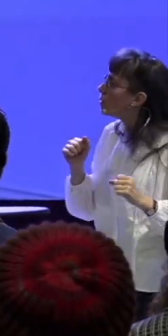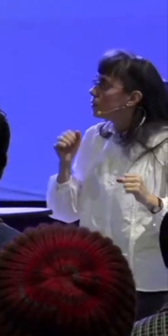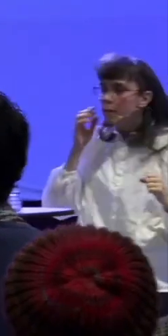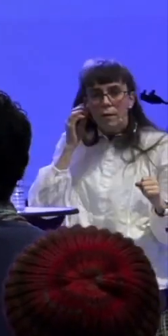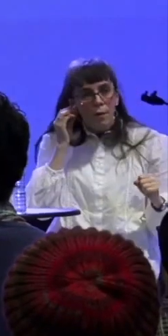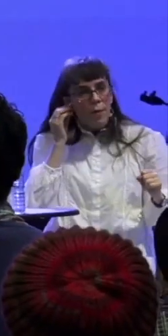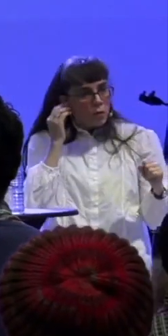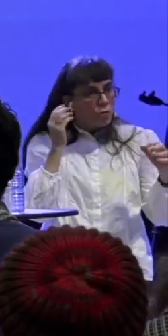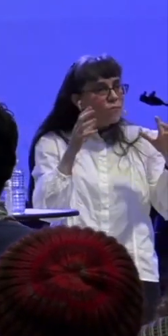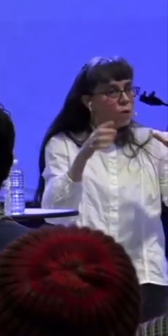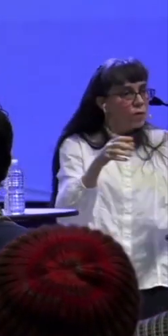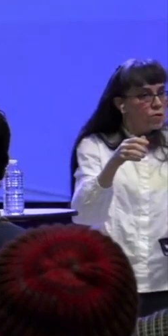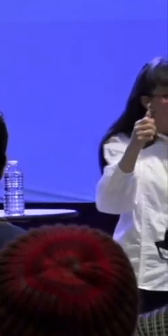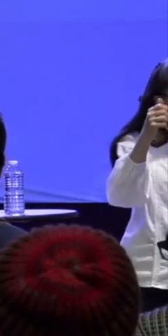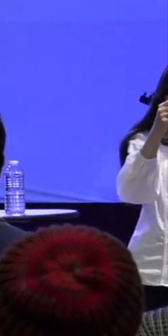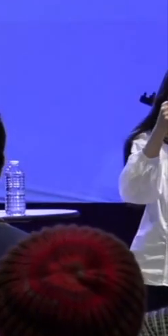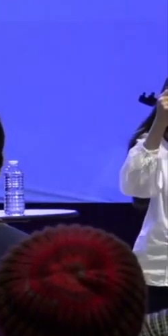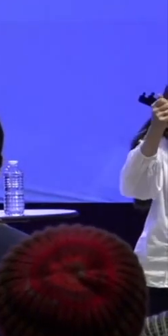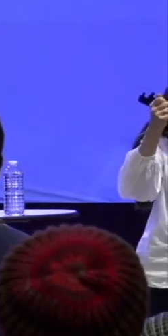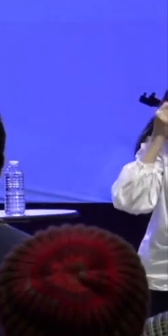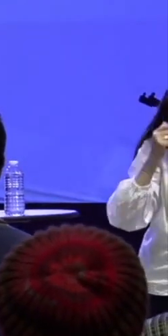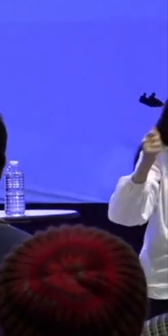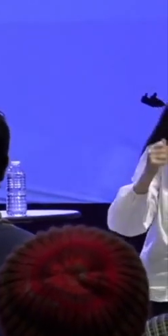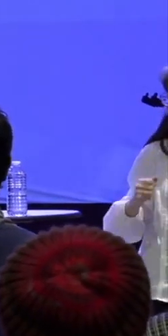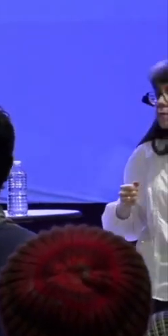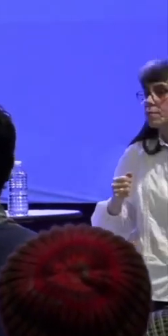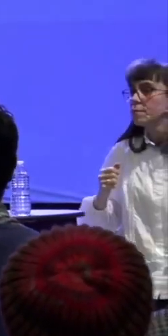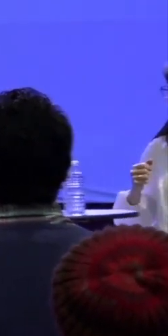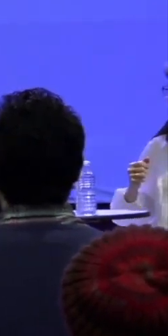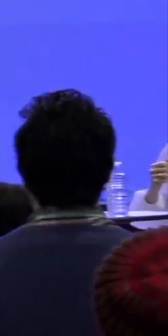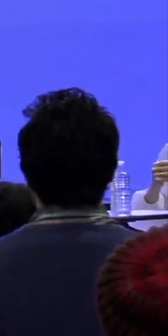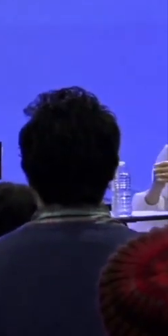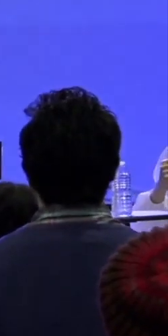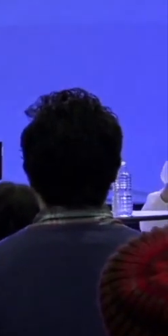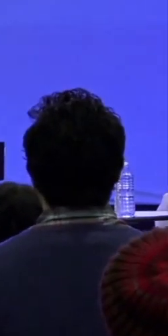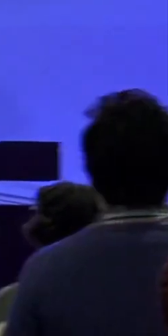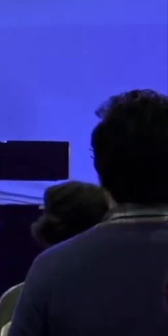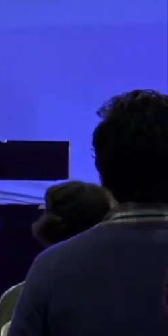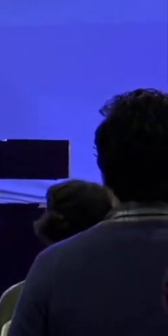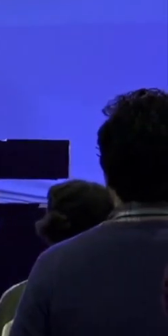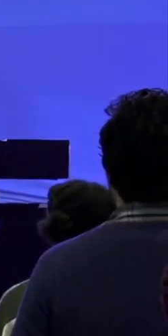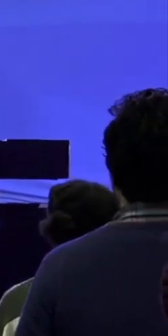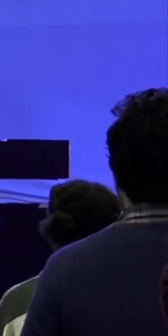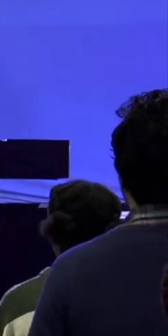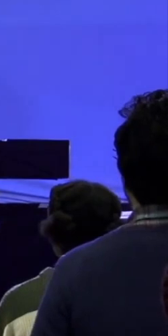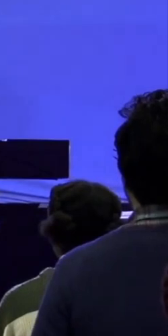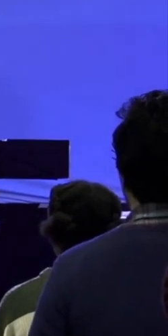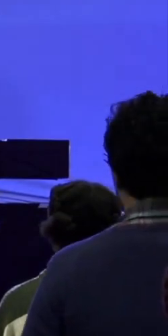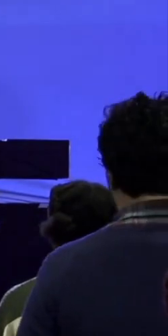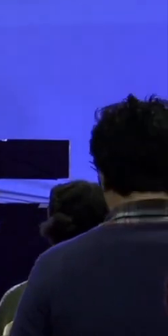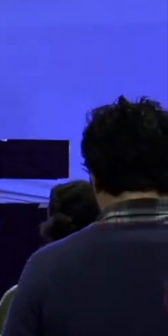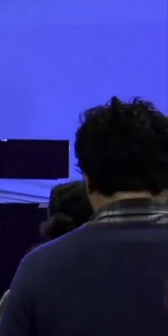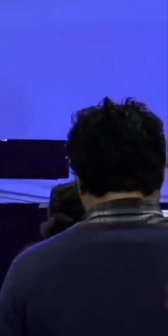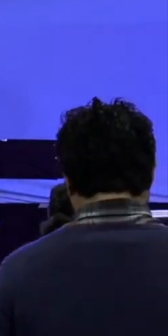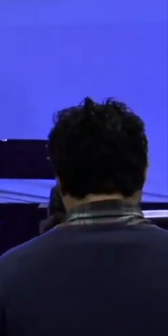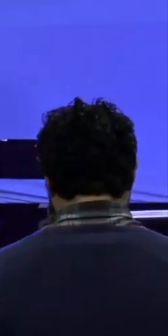C'est toi qui déclenches tout. You have the one actually have the key. Veux-tu déclencher la main de Dieu? Do you want to start? Veux-tu libérer la